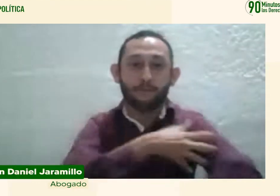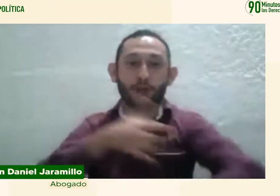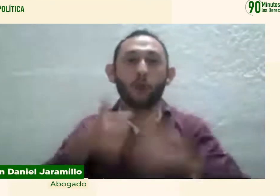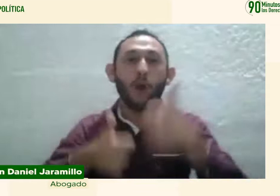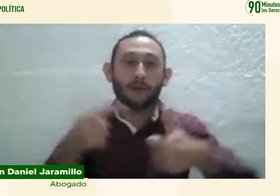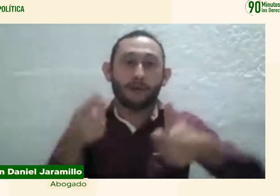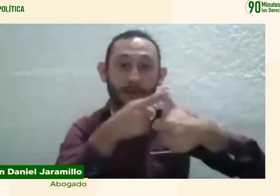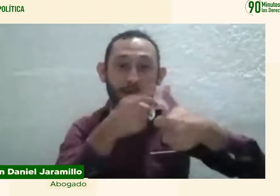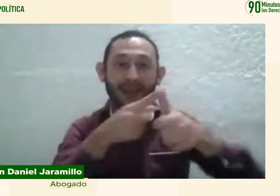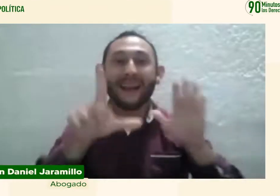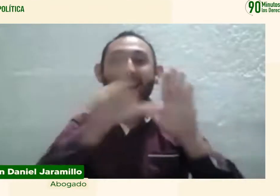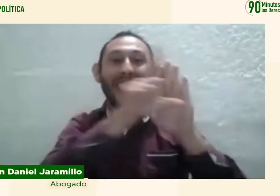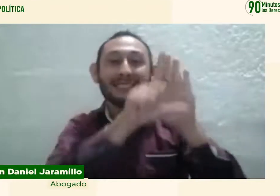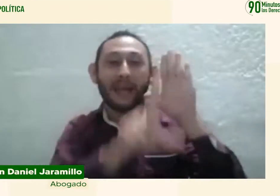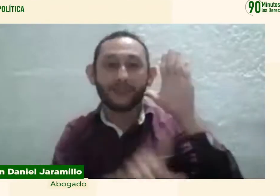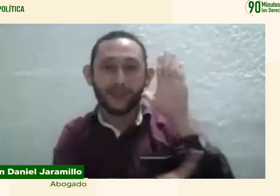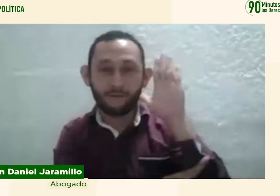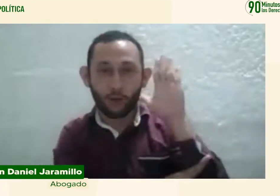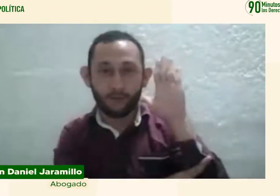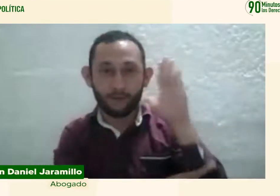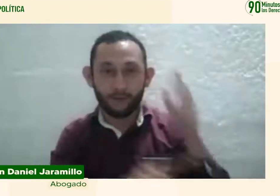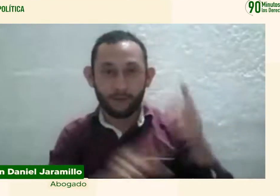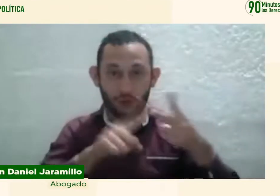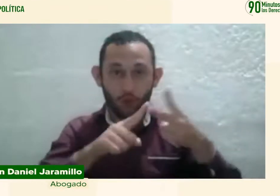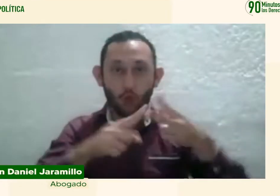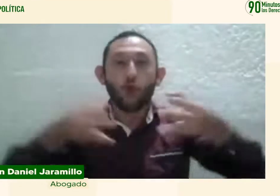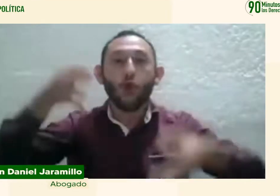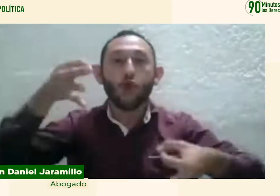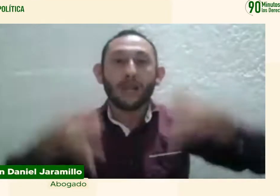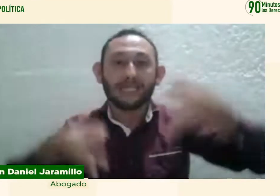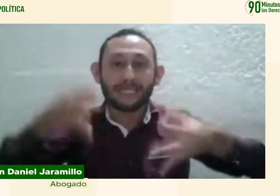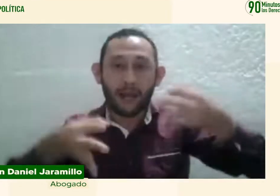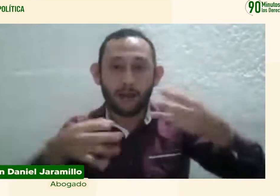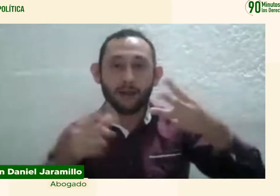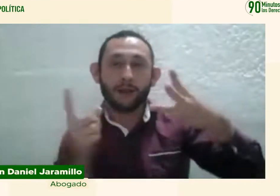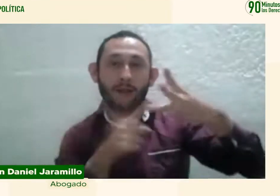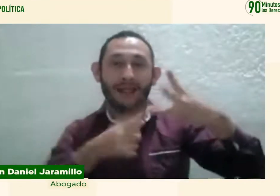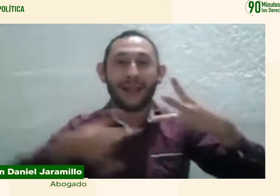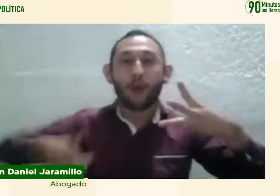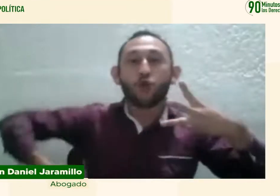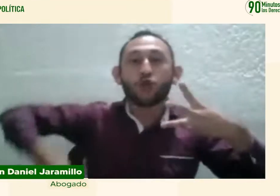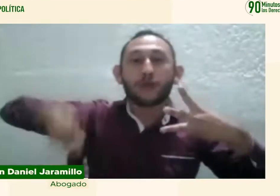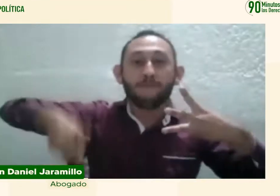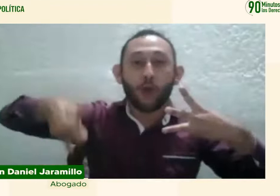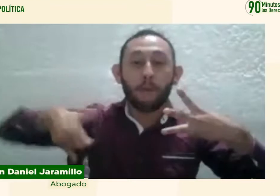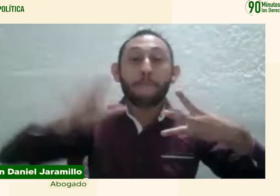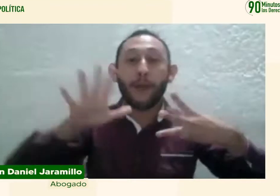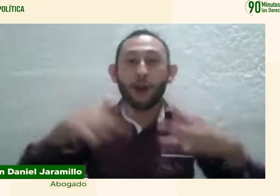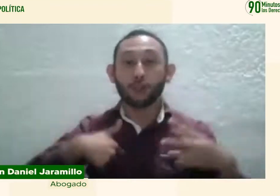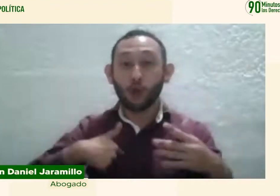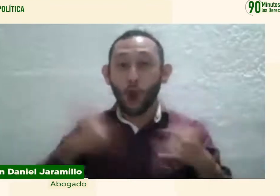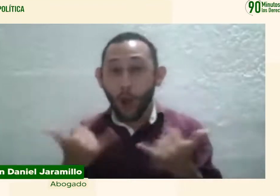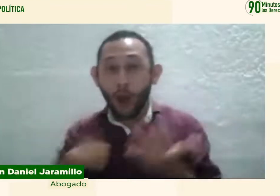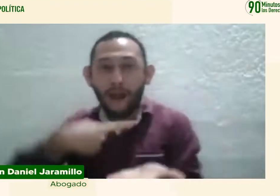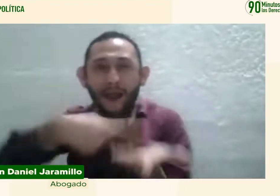ejemplo encontramos perdón tres ramas de poder que son la rama legislativa la rama judicial y la rama ejecutiva